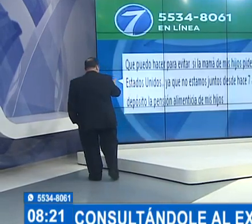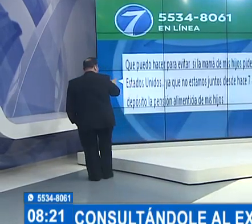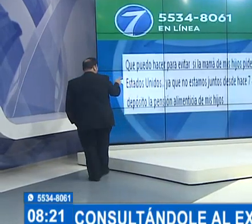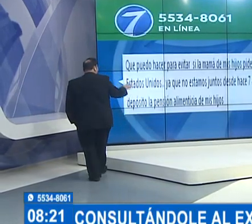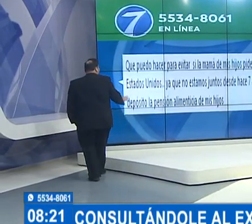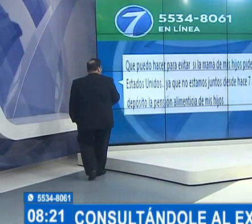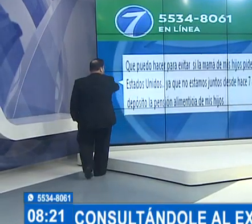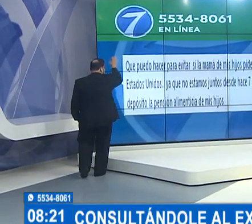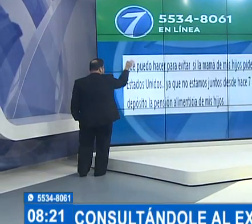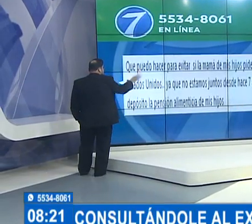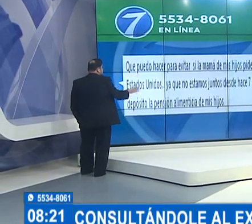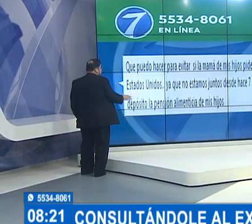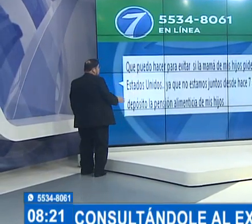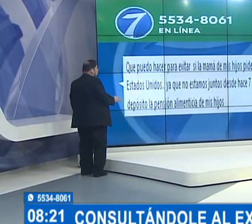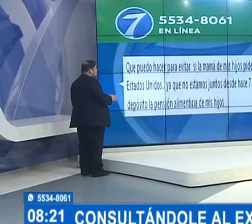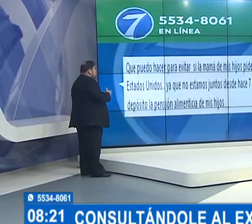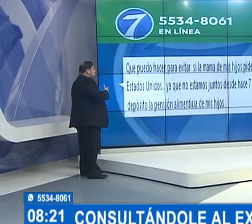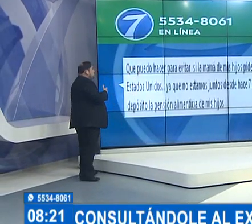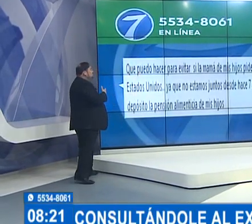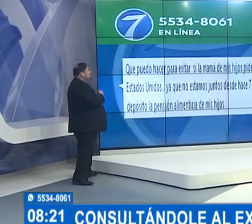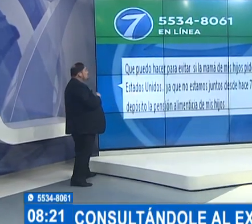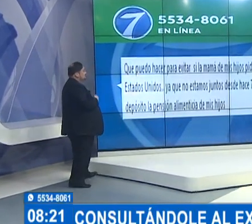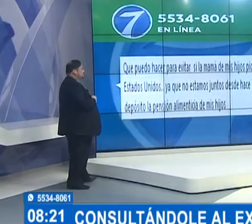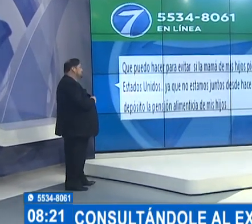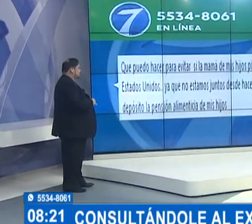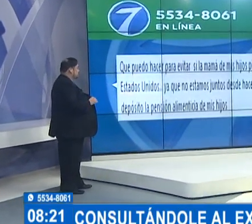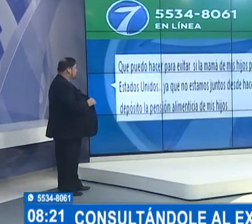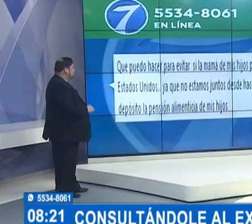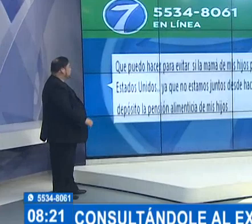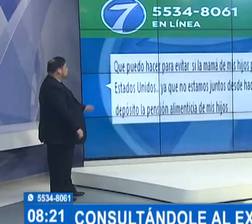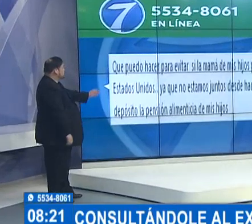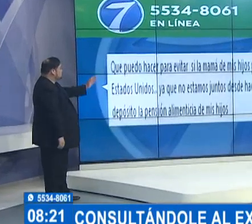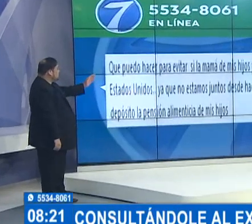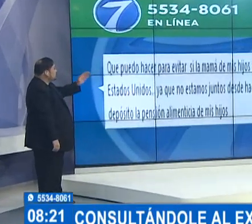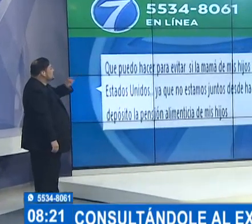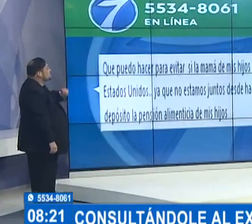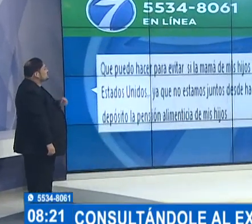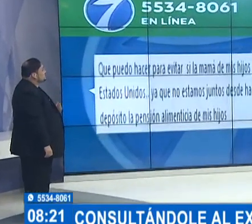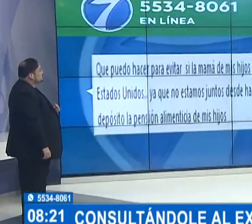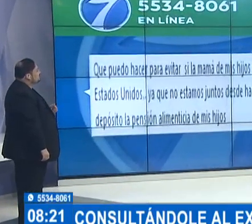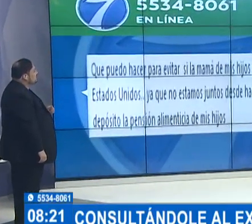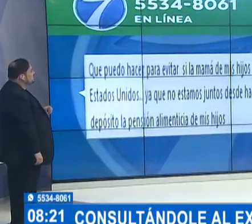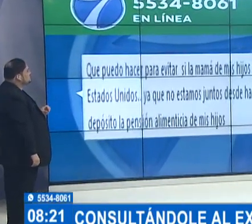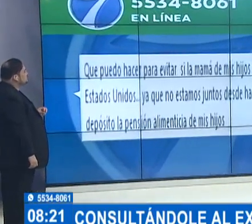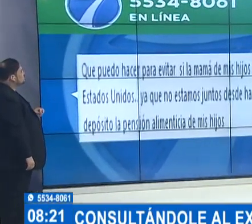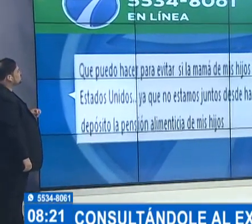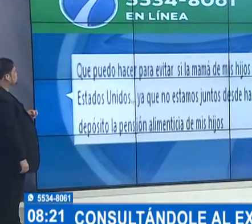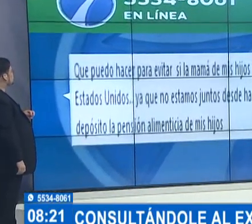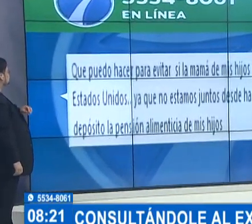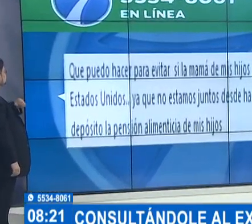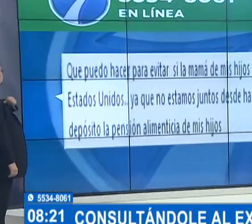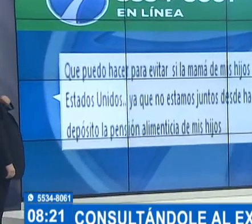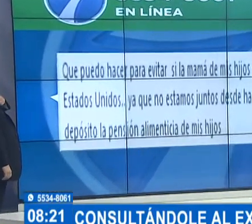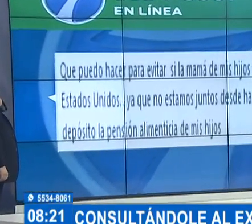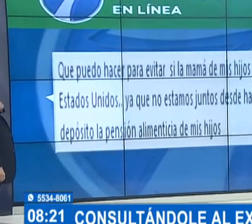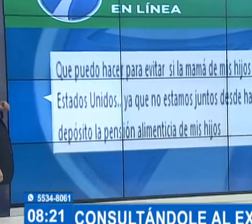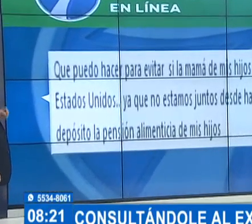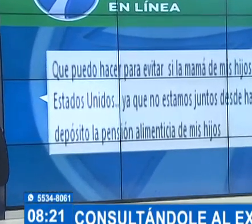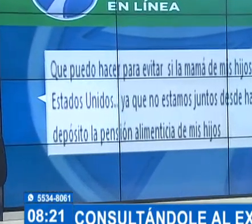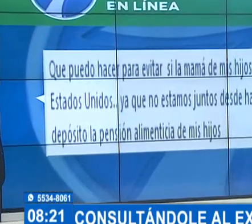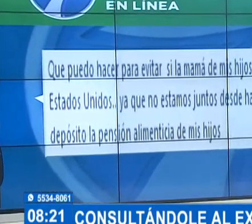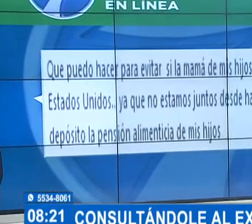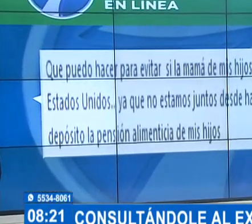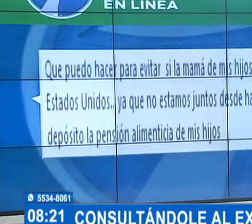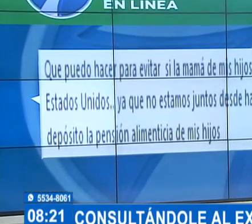5534-8061. ¿Qué puedo hacer para evitar si la mamá de mis hijos pide asilo a los